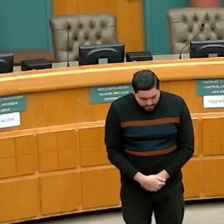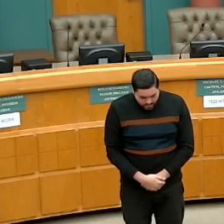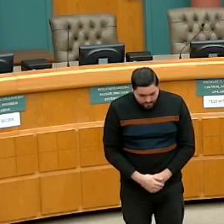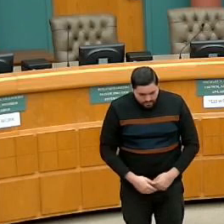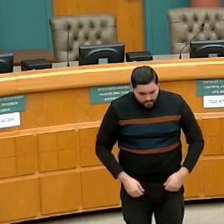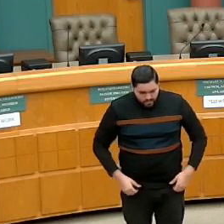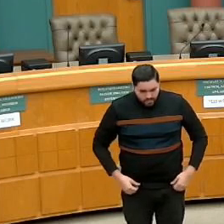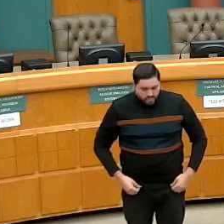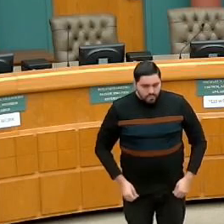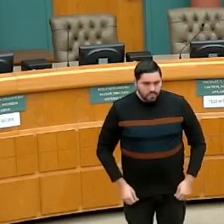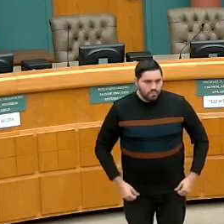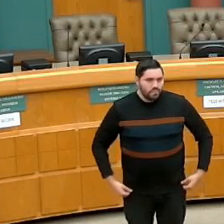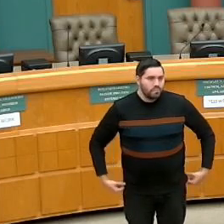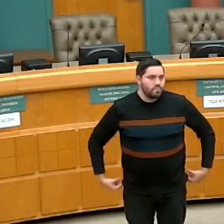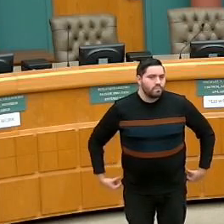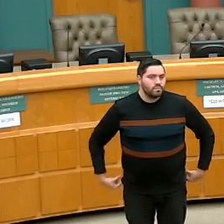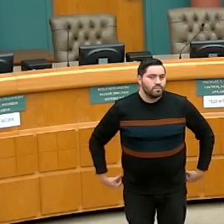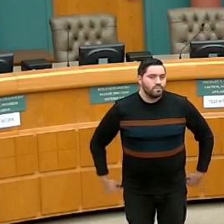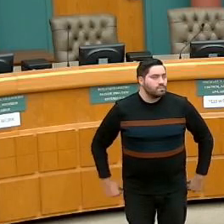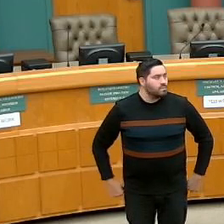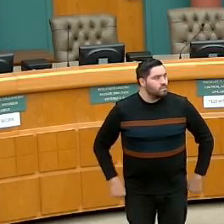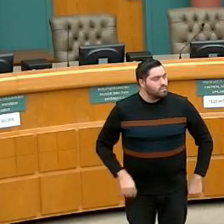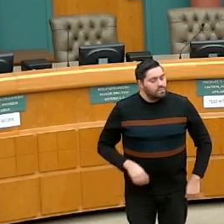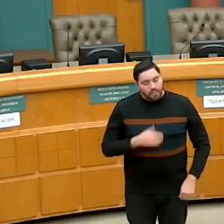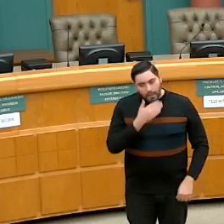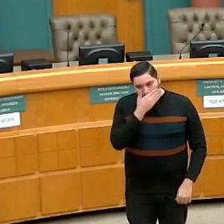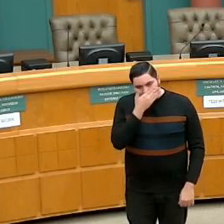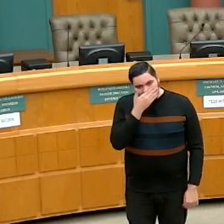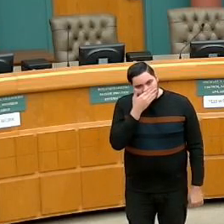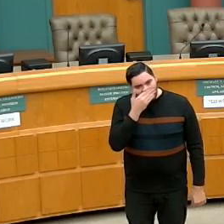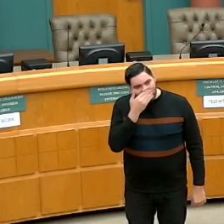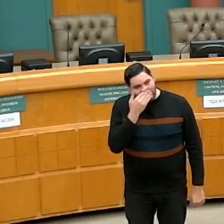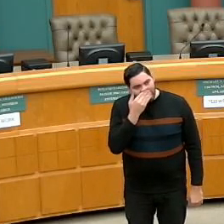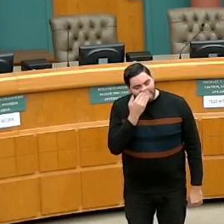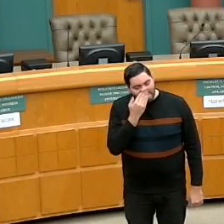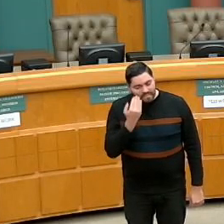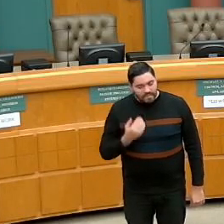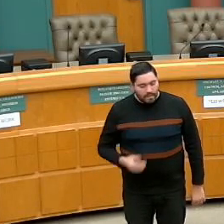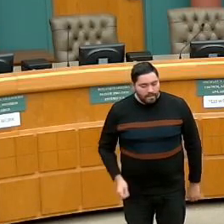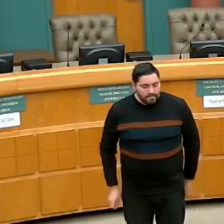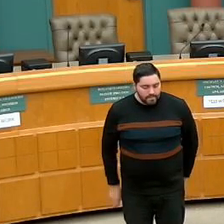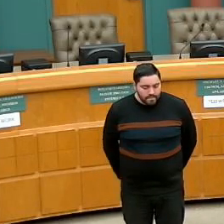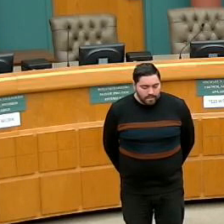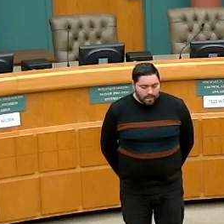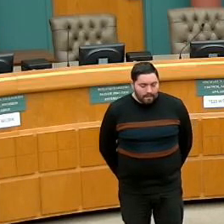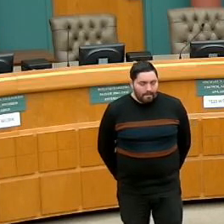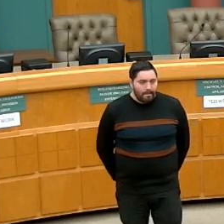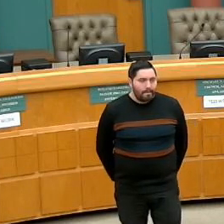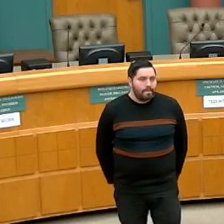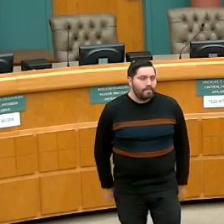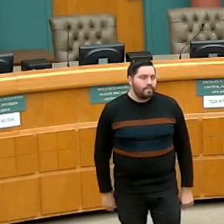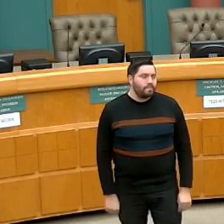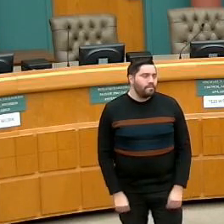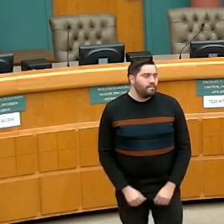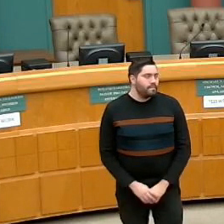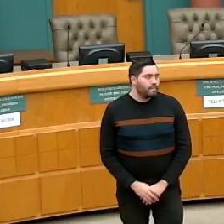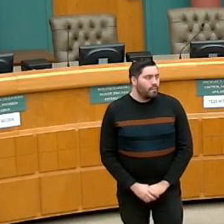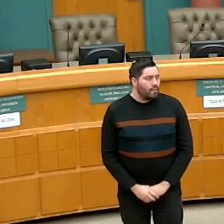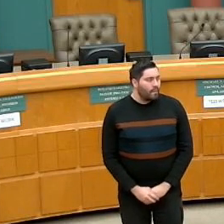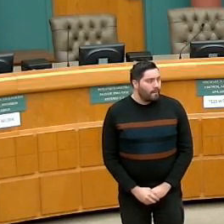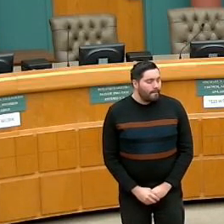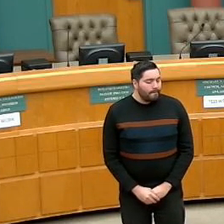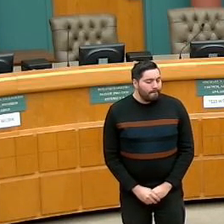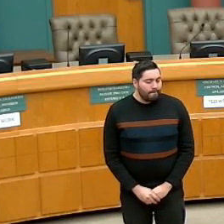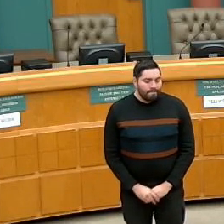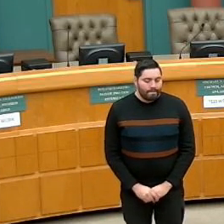toma de muestras se va a llevar a cabo a mediados de semana. Con los reportes por transmisión comunitaria en el condado de Nueces, tenemos que asegurarnos más que nunca